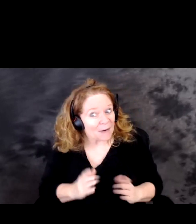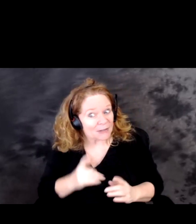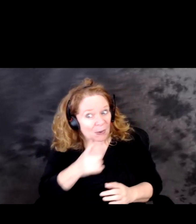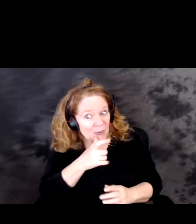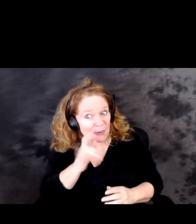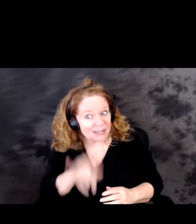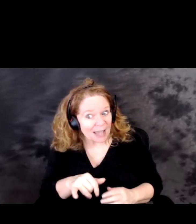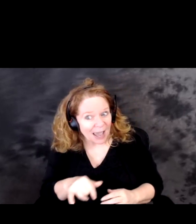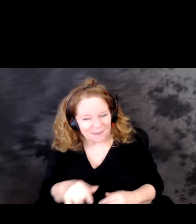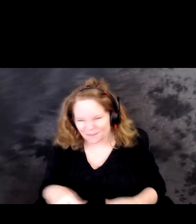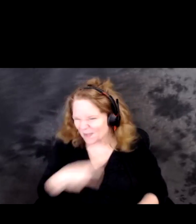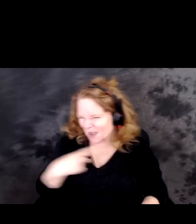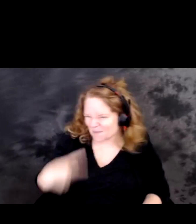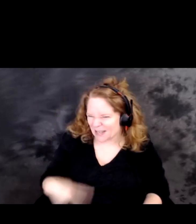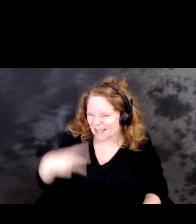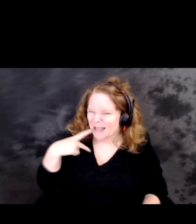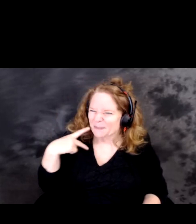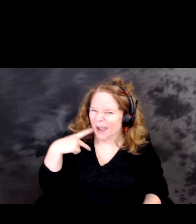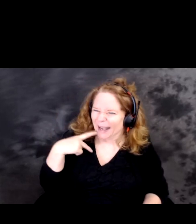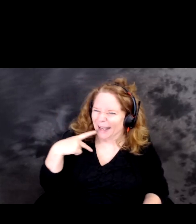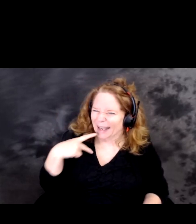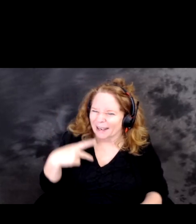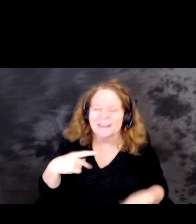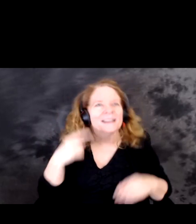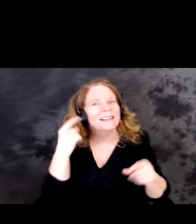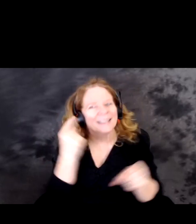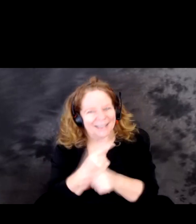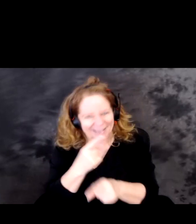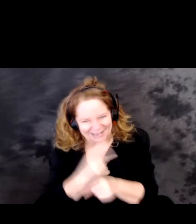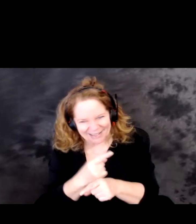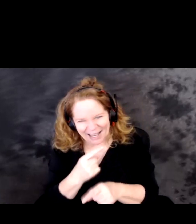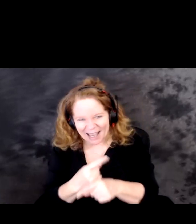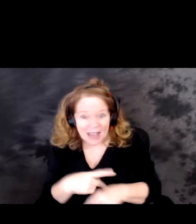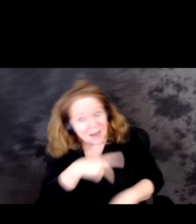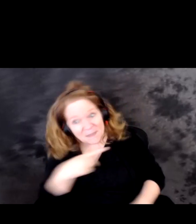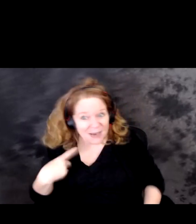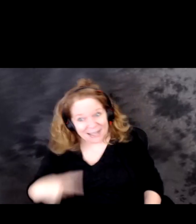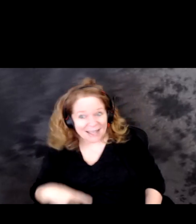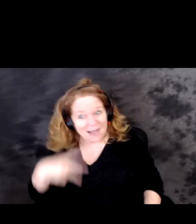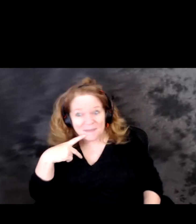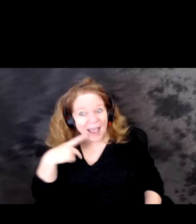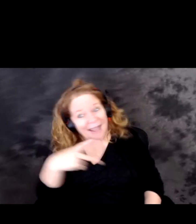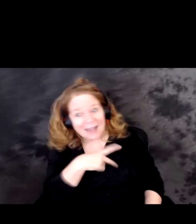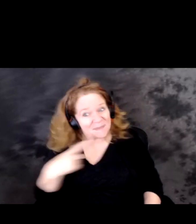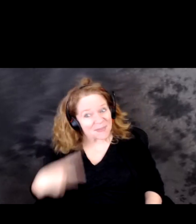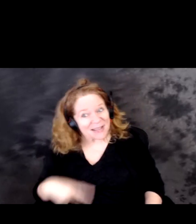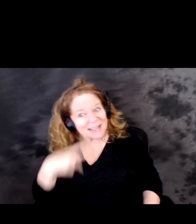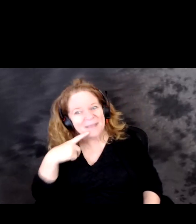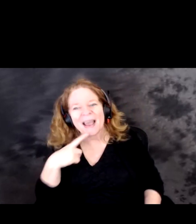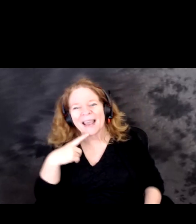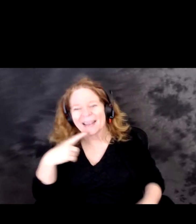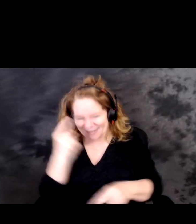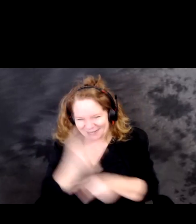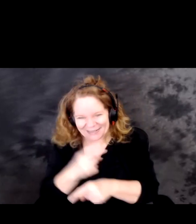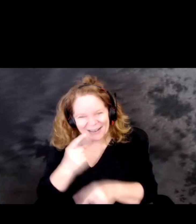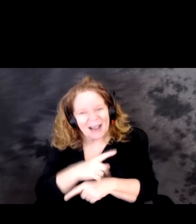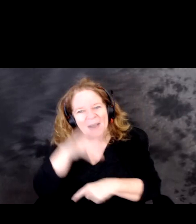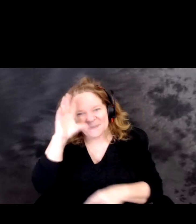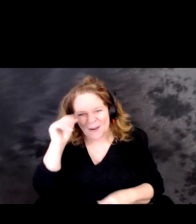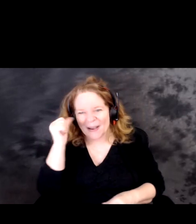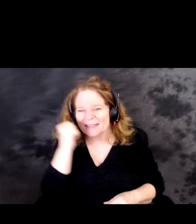a nuestro personaje favorito. Sí, ya viene la princesa Peggy. Princess Peggy, Princess